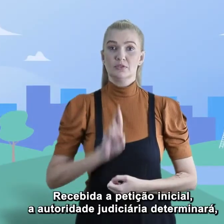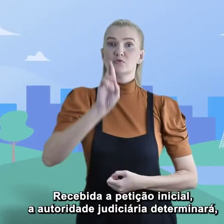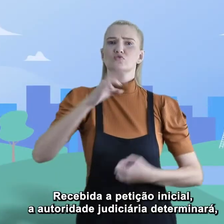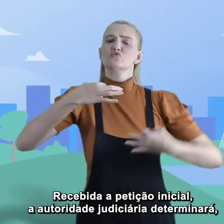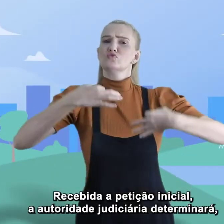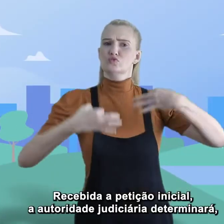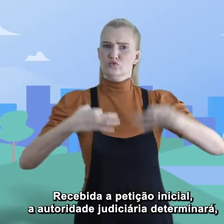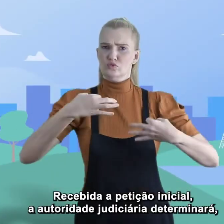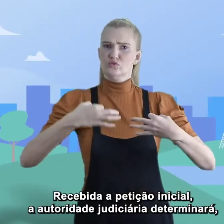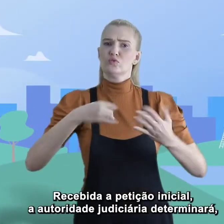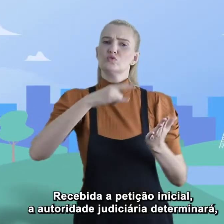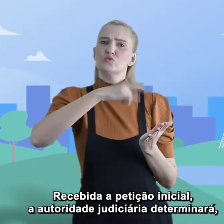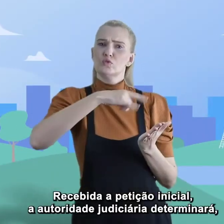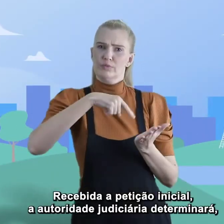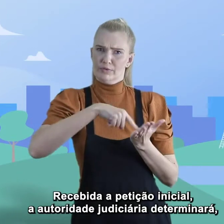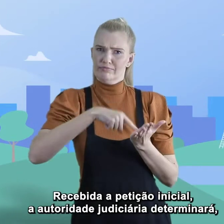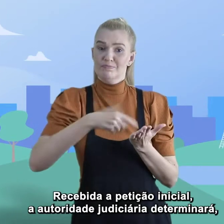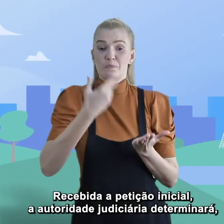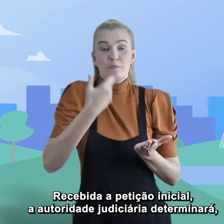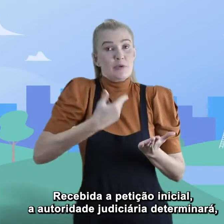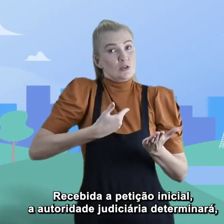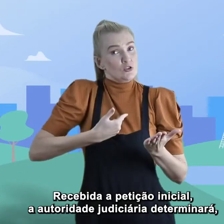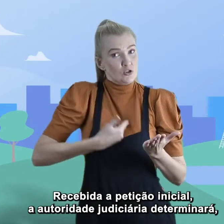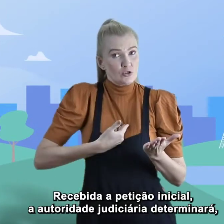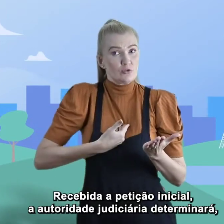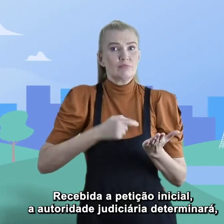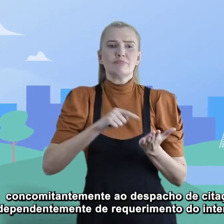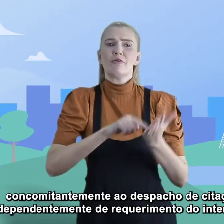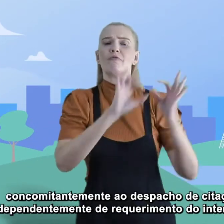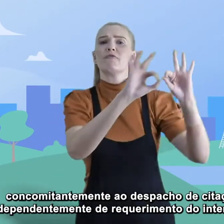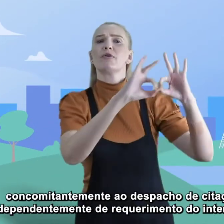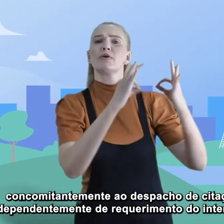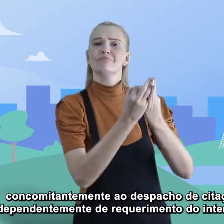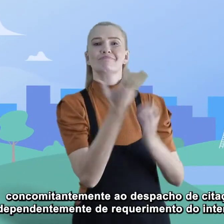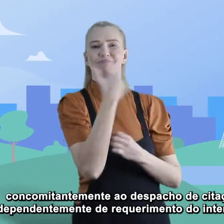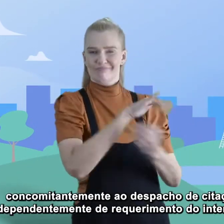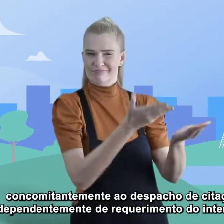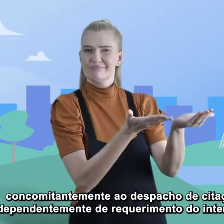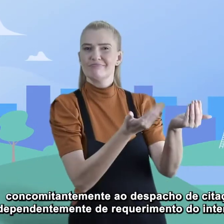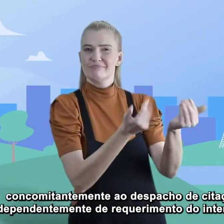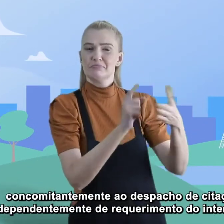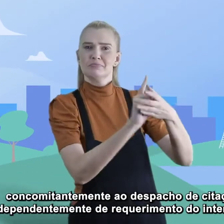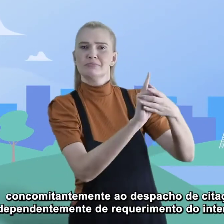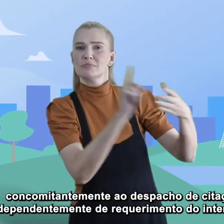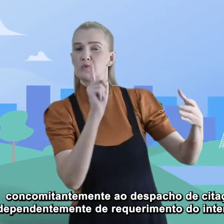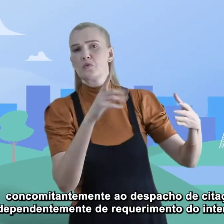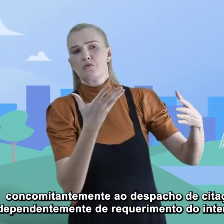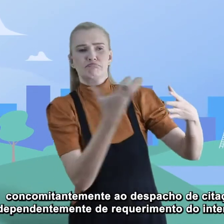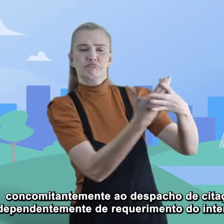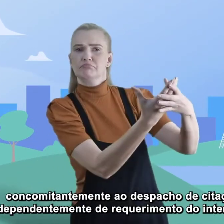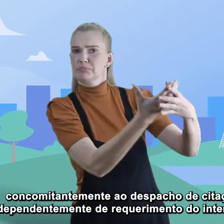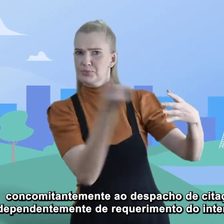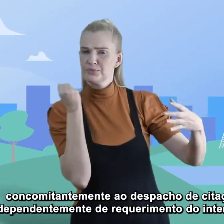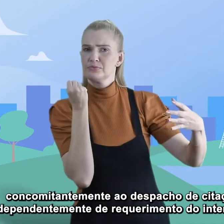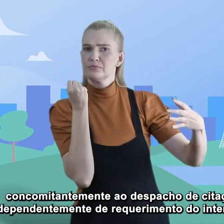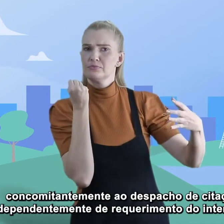Recebida a petição inicial, a autoridade judiciária determinará, concomitantemente ao despacho de citação e independentemente de